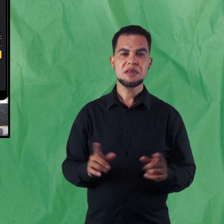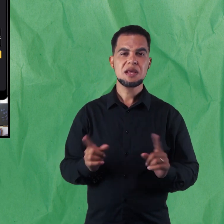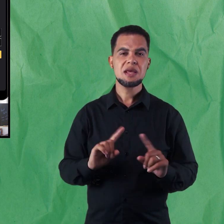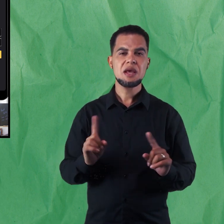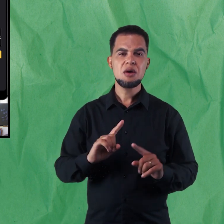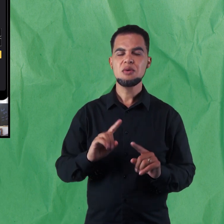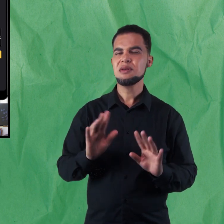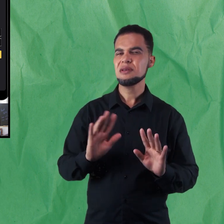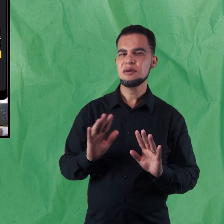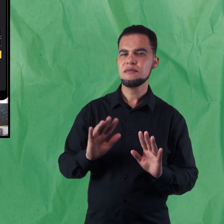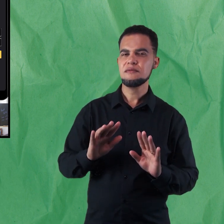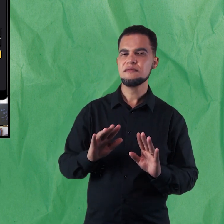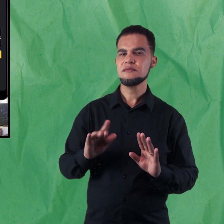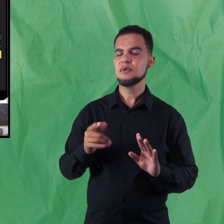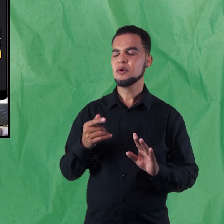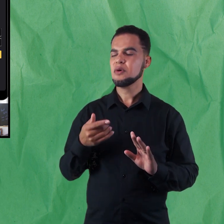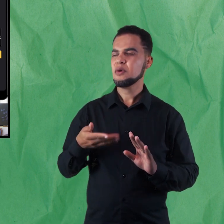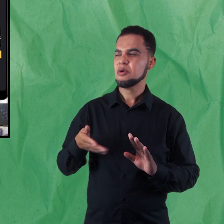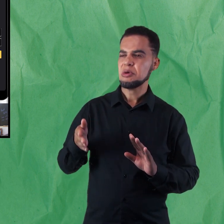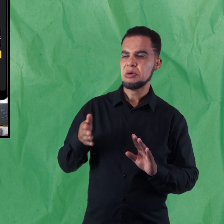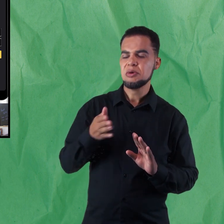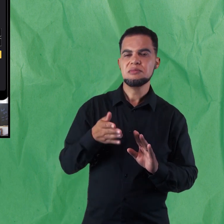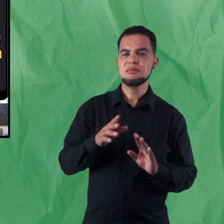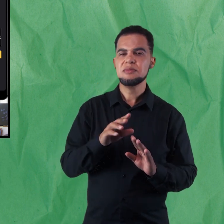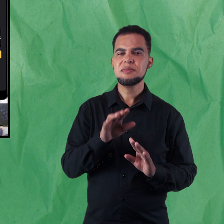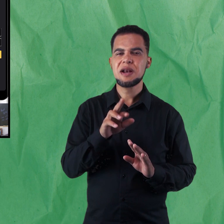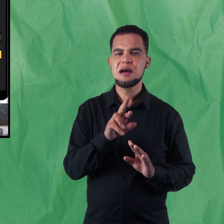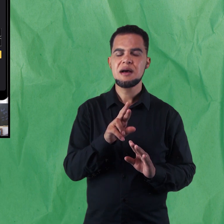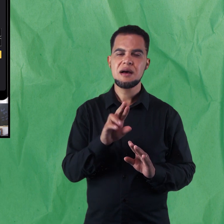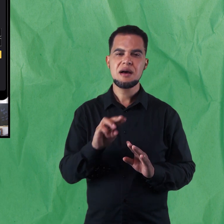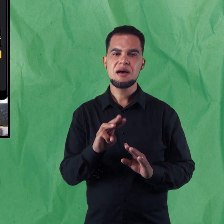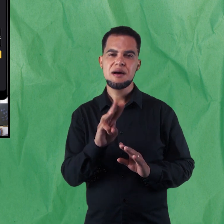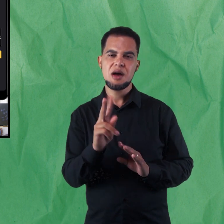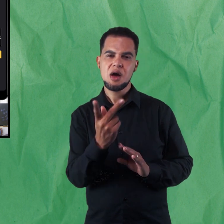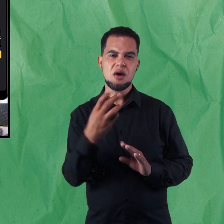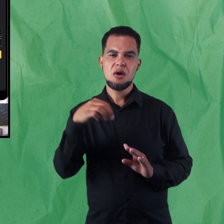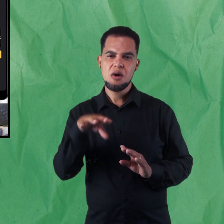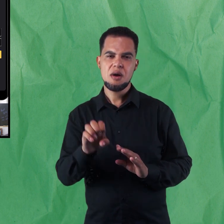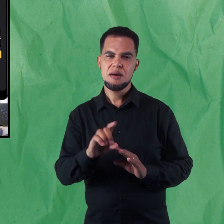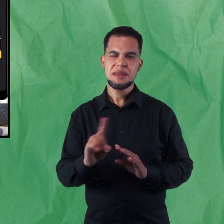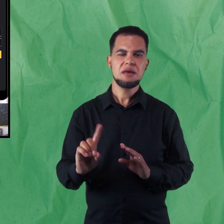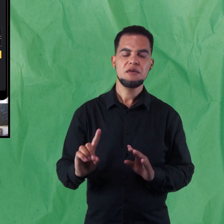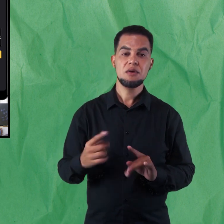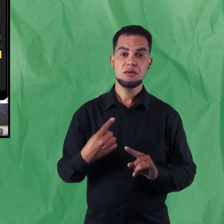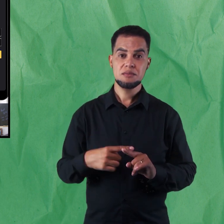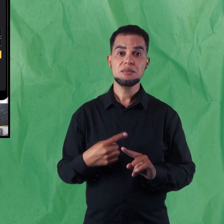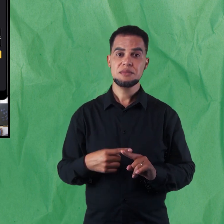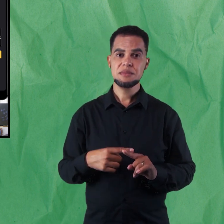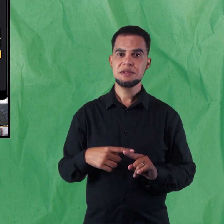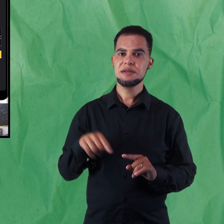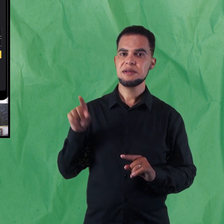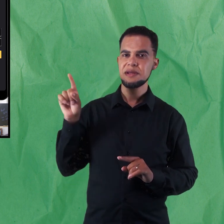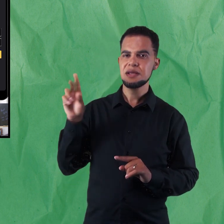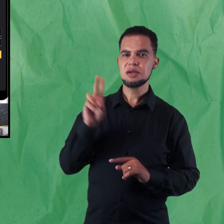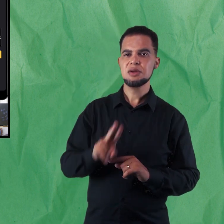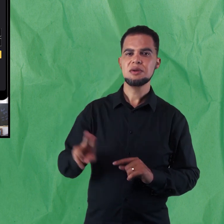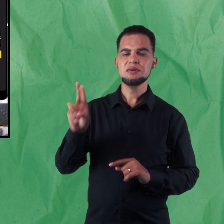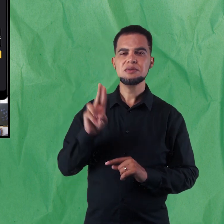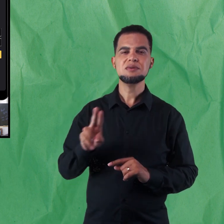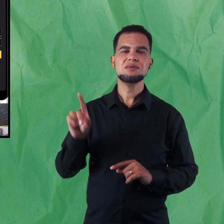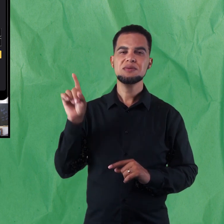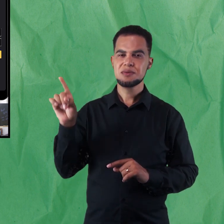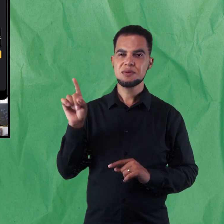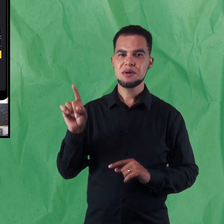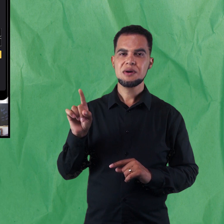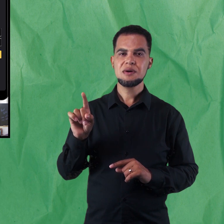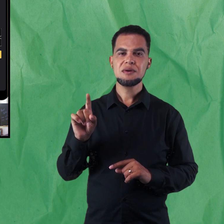vou mais navegar para a home. Por que eu não vou navegar para a home? Porque eu vou buscar aquele usuário que eu cadastrei no Firebase